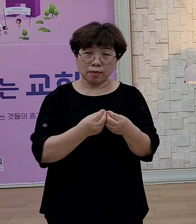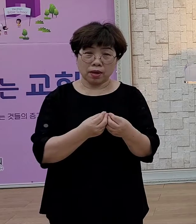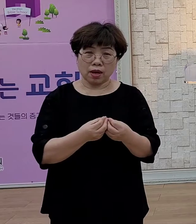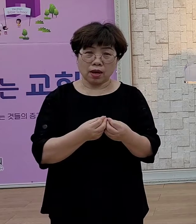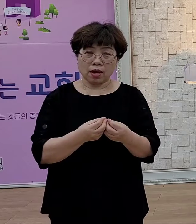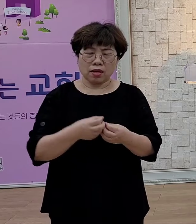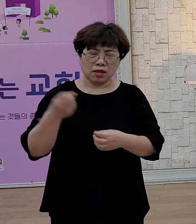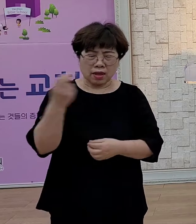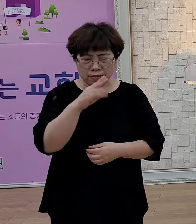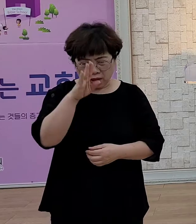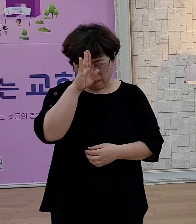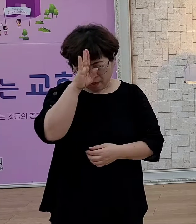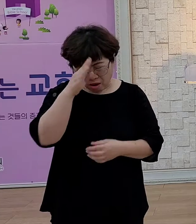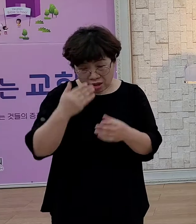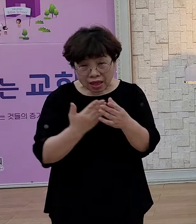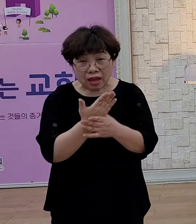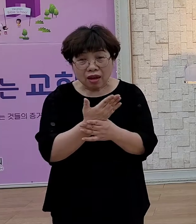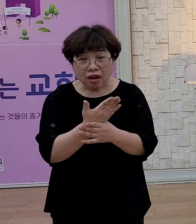질병이 갑자기 생겼어요.